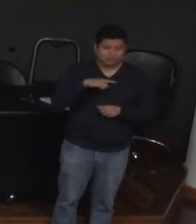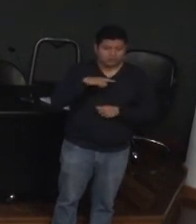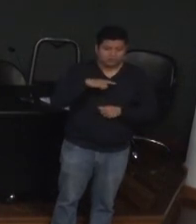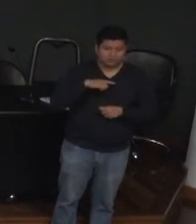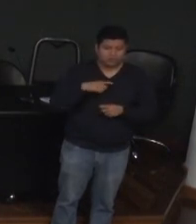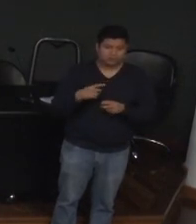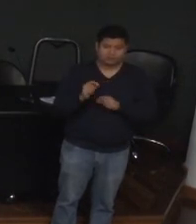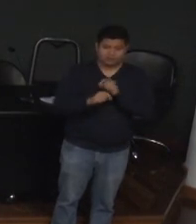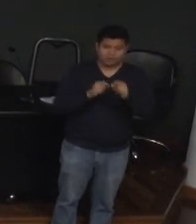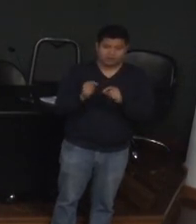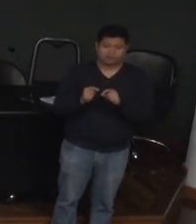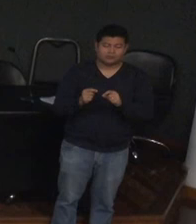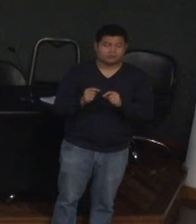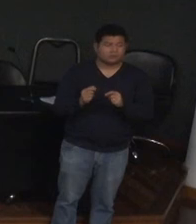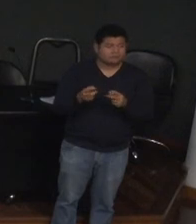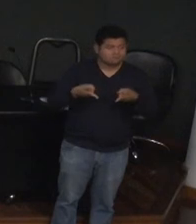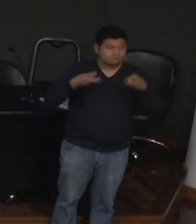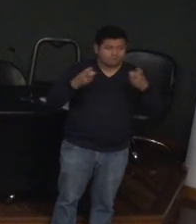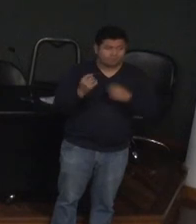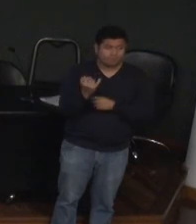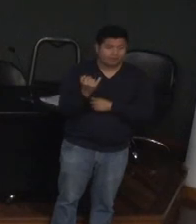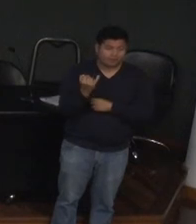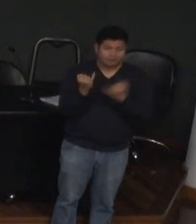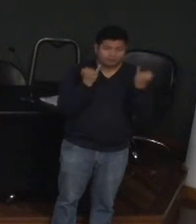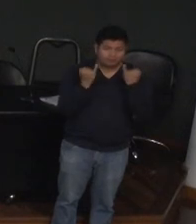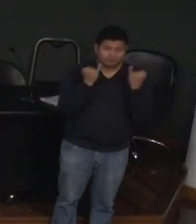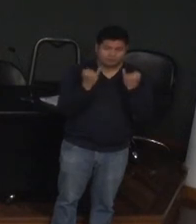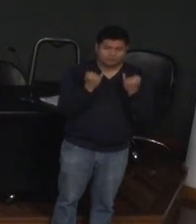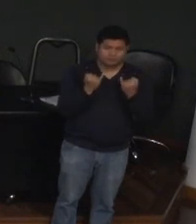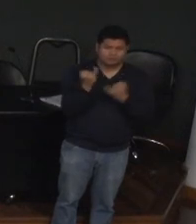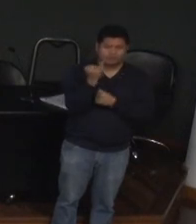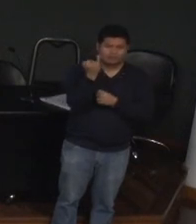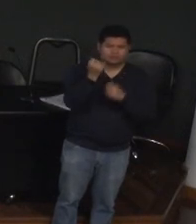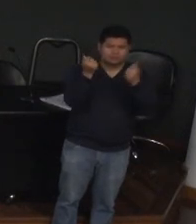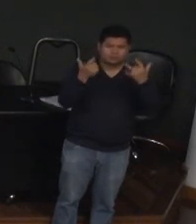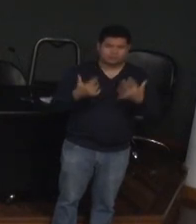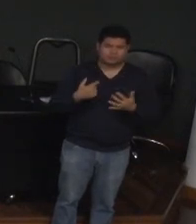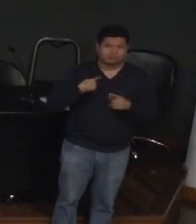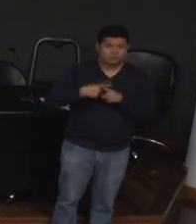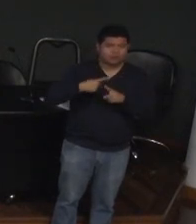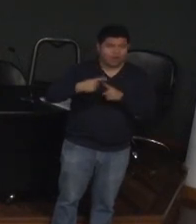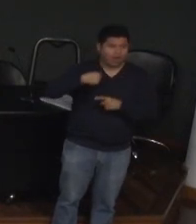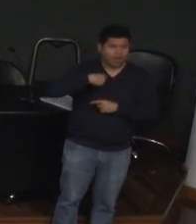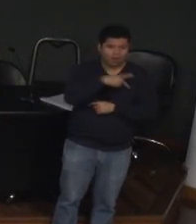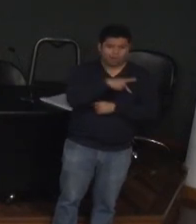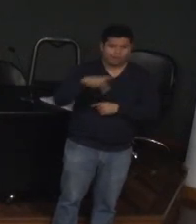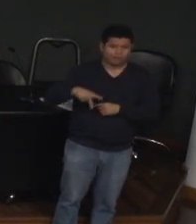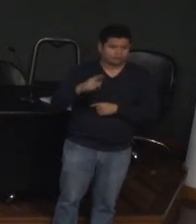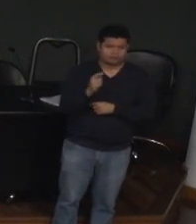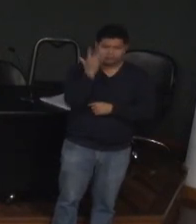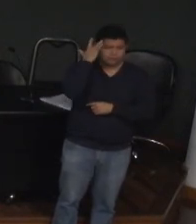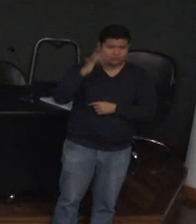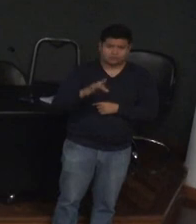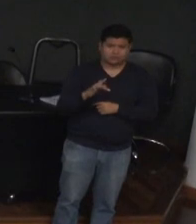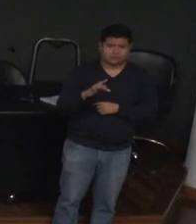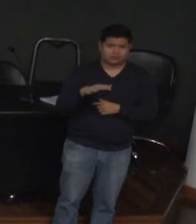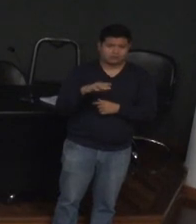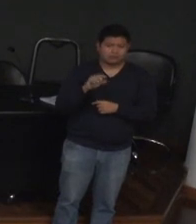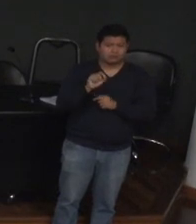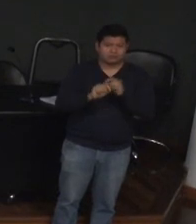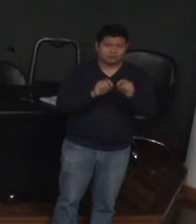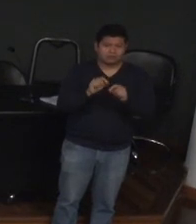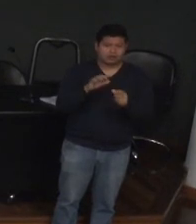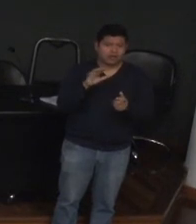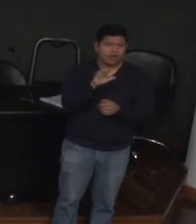dados. Por que é importante você dizer o que é aquele ativo? Porque eu, Pironte, não sei o que é o cadastro único. Eu não preciso saber. Concordam?